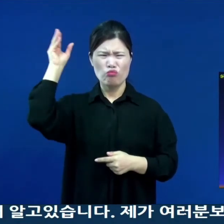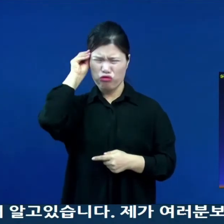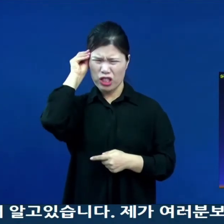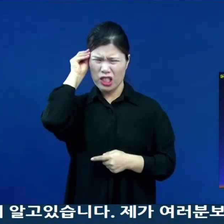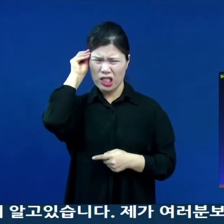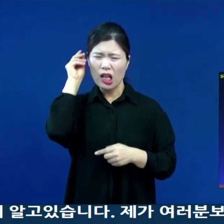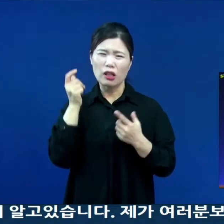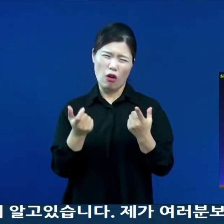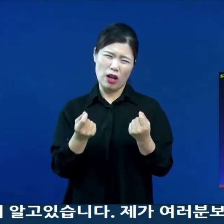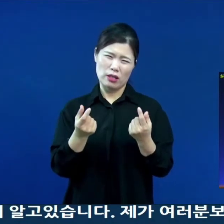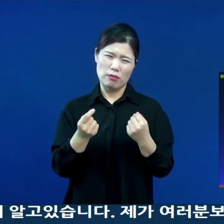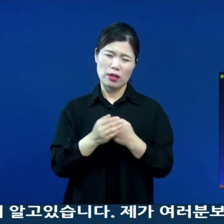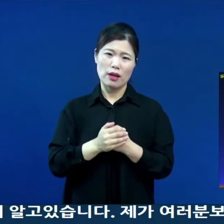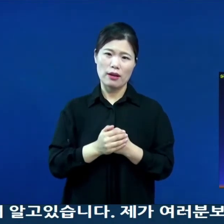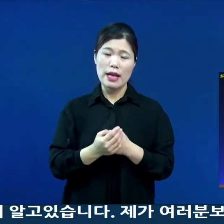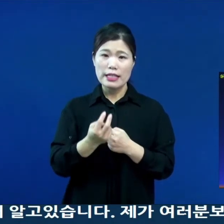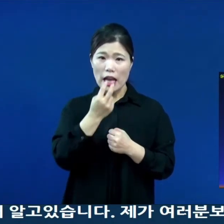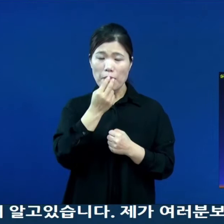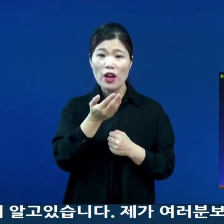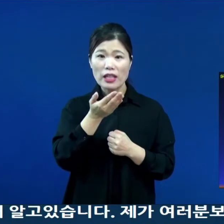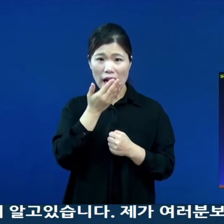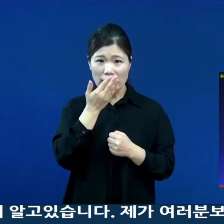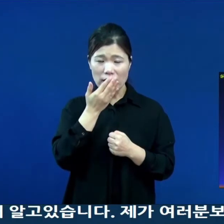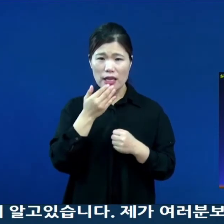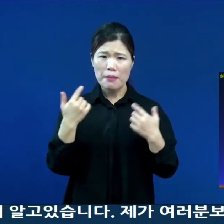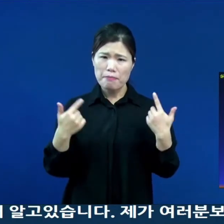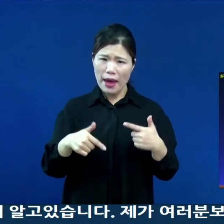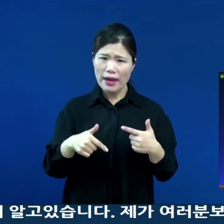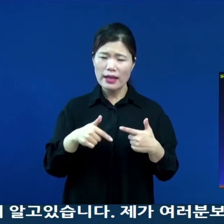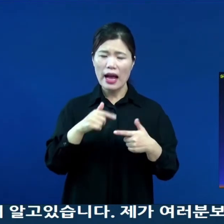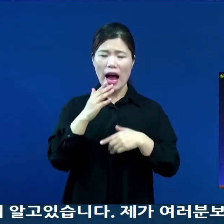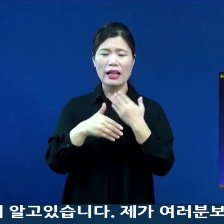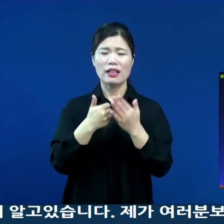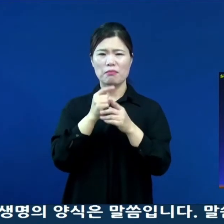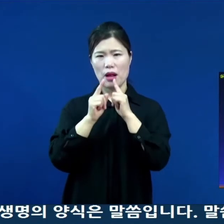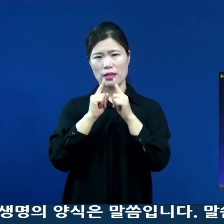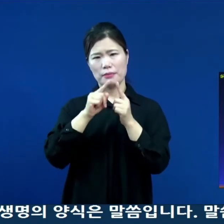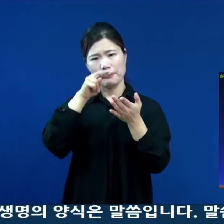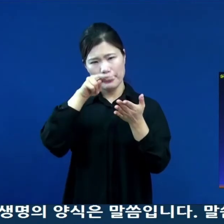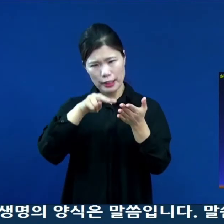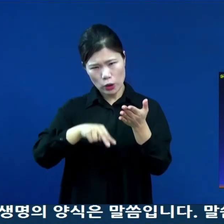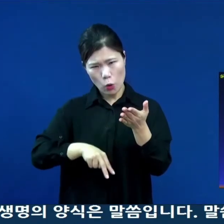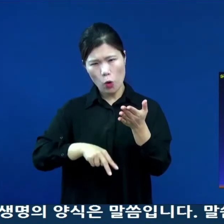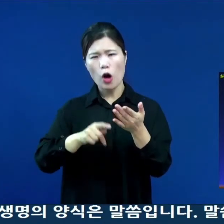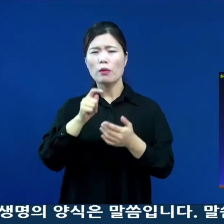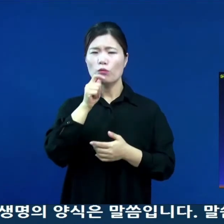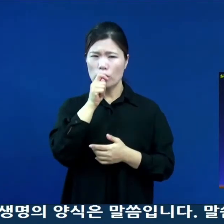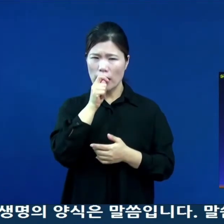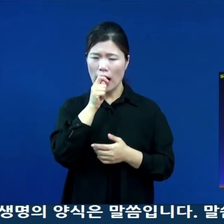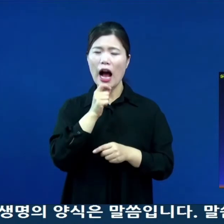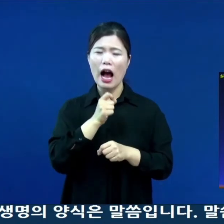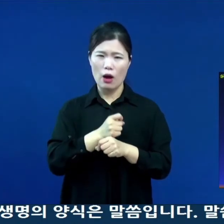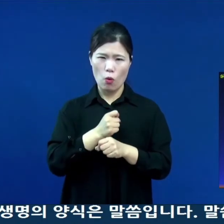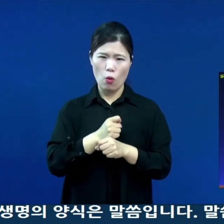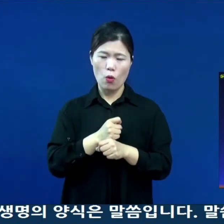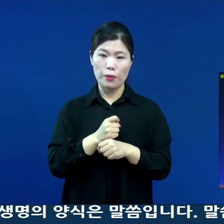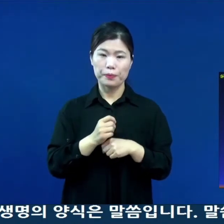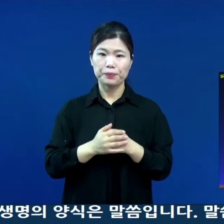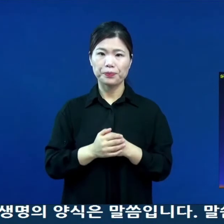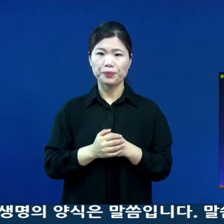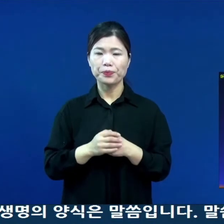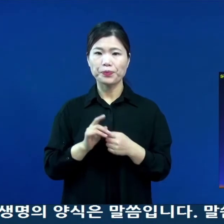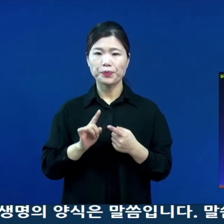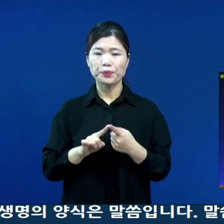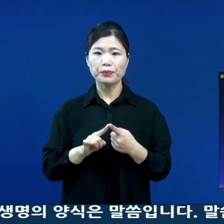그러면 하나님의 말씀. 그래, 매일 하나님의 말씀을 읽고 매일 하나님의 말씀을 묵상하고 매일 하나님의 말씀을